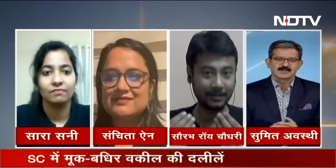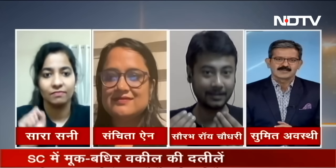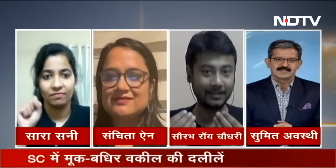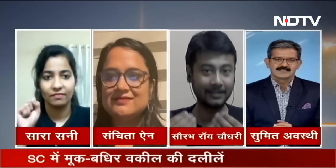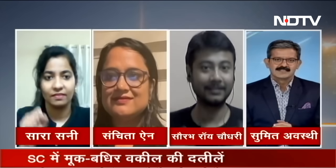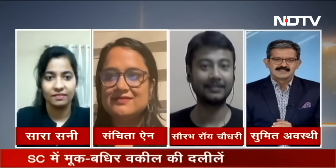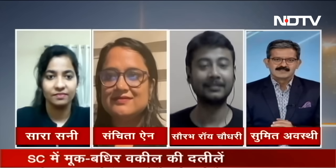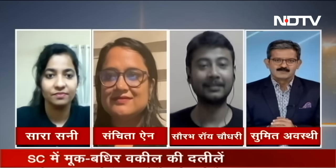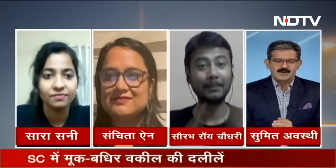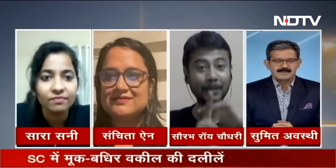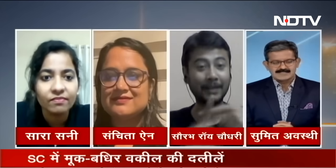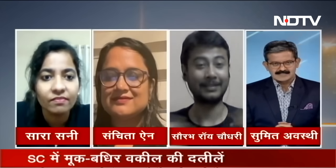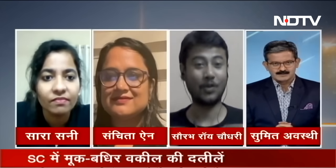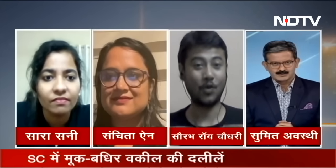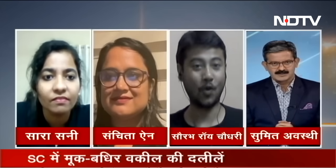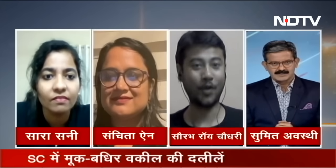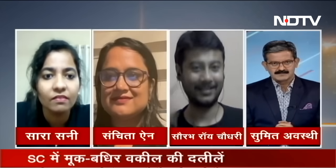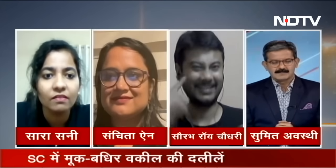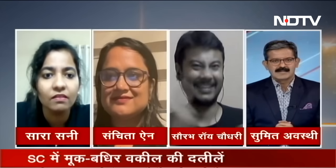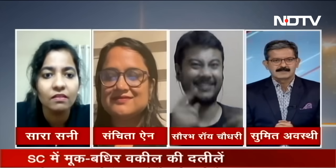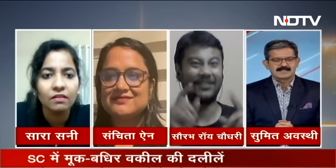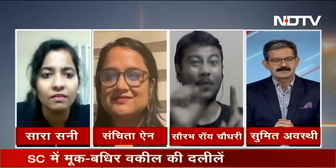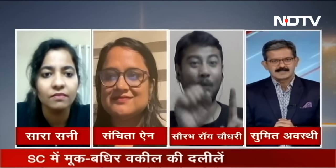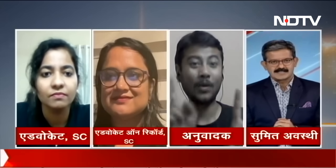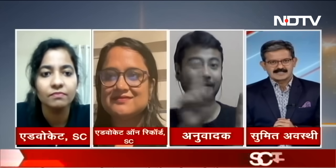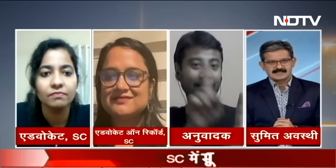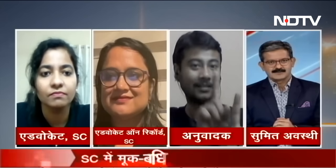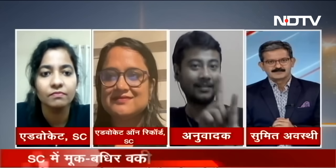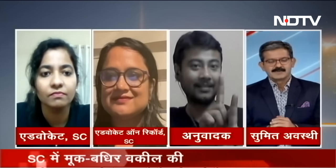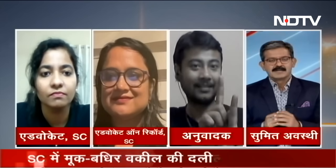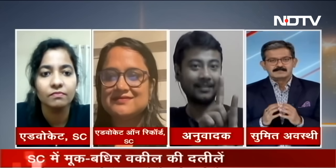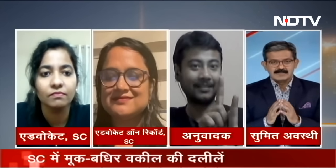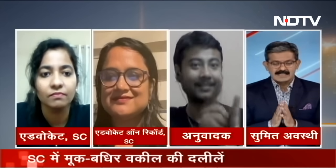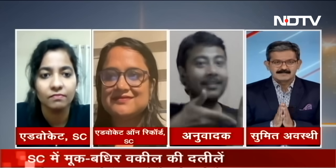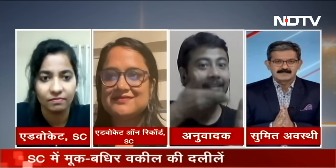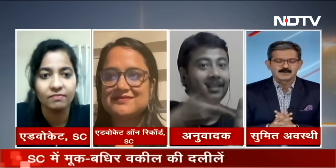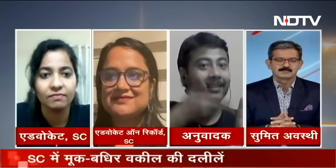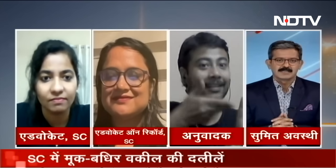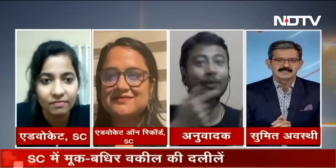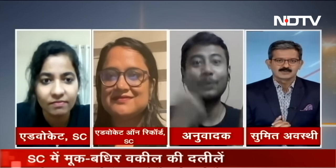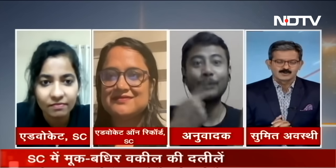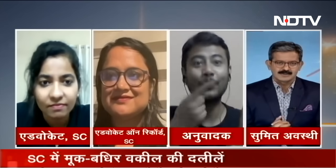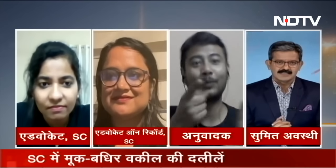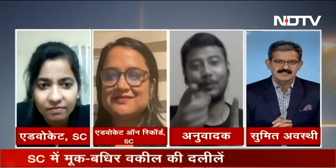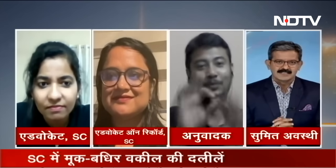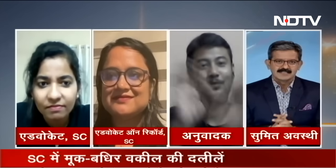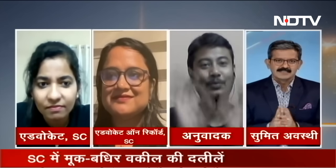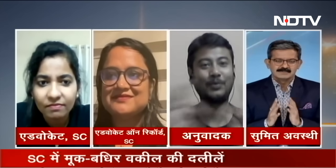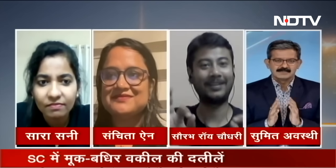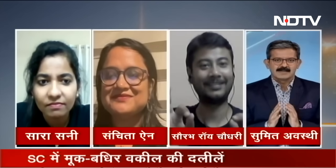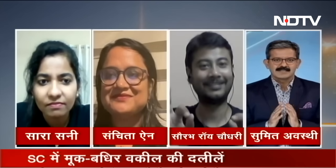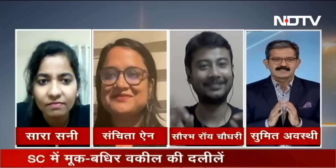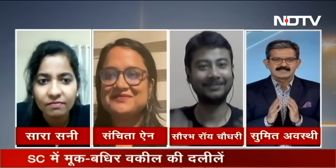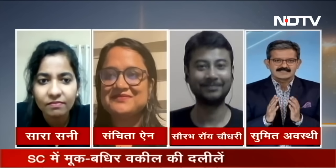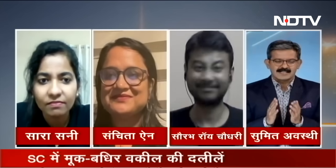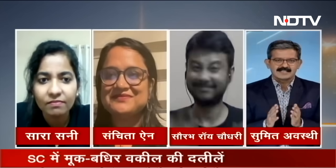जो मेंटोर हैं वो हमारे साथ मौजूद हैं। मैं बारी बारी से परिचय कराता हूं। मेरे लिए भी ये बहुत बड़ी चुनौती है कि